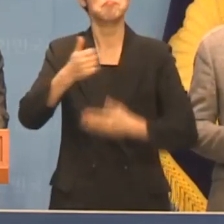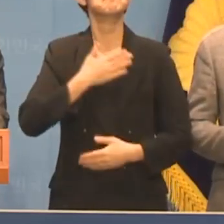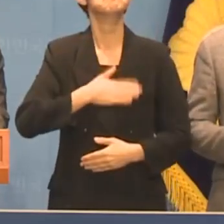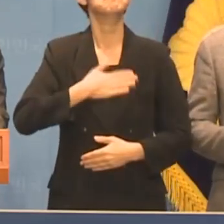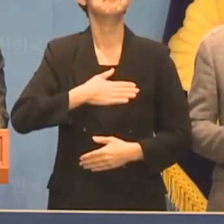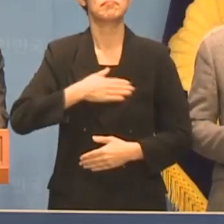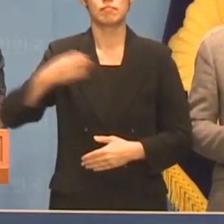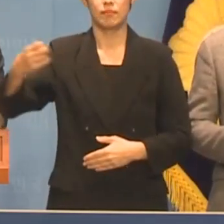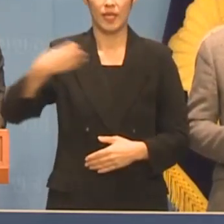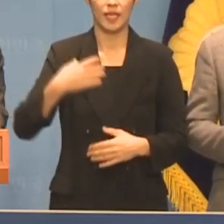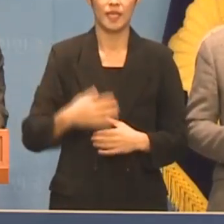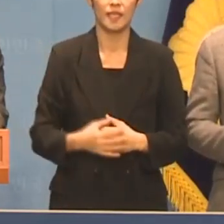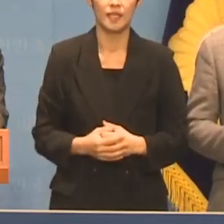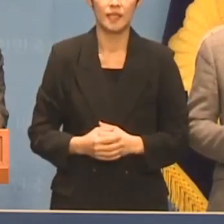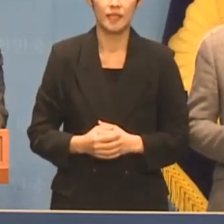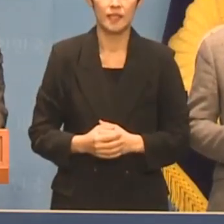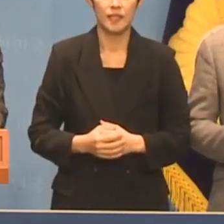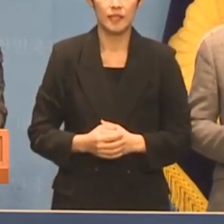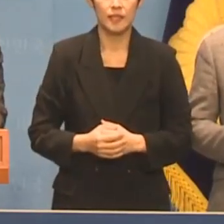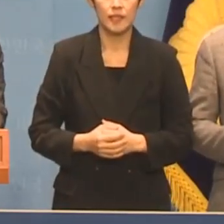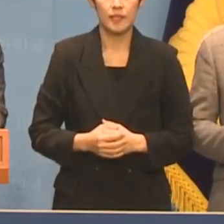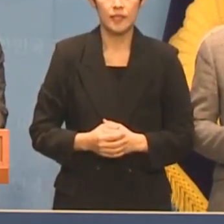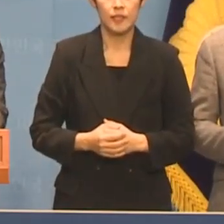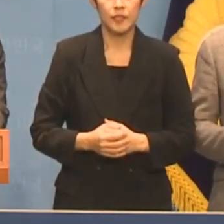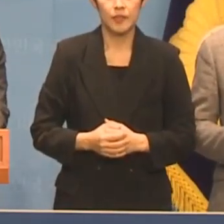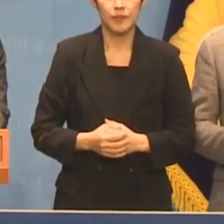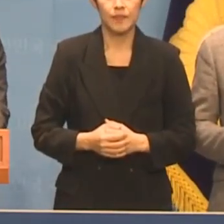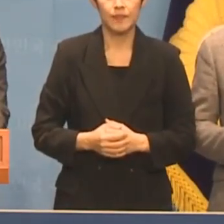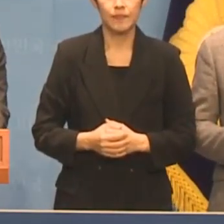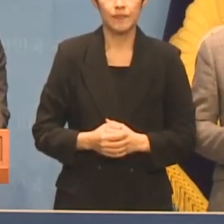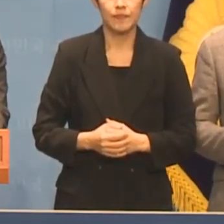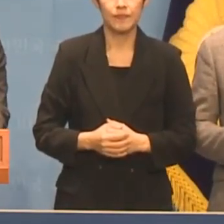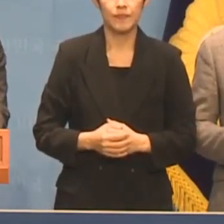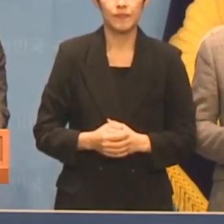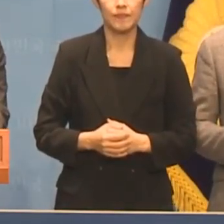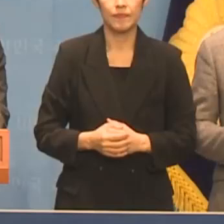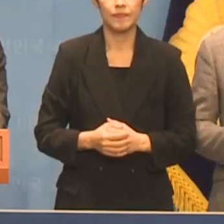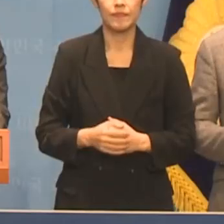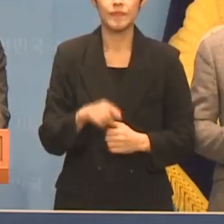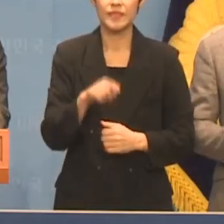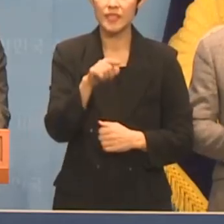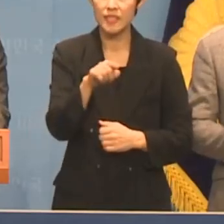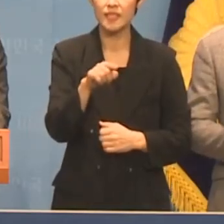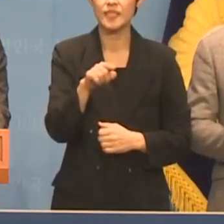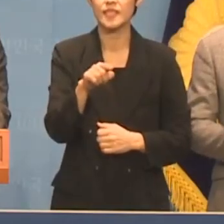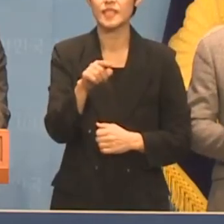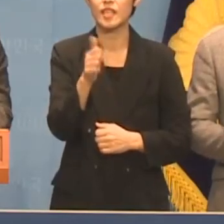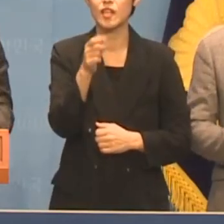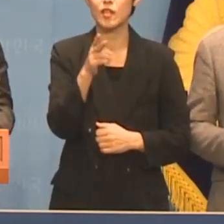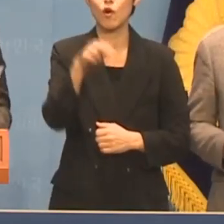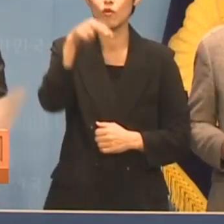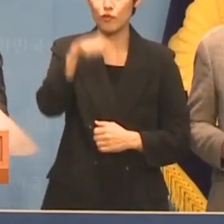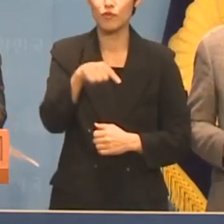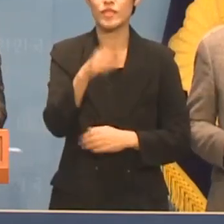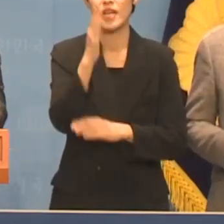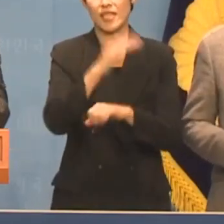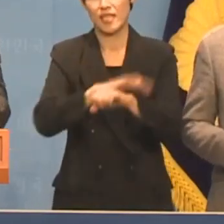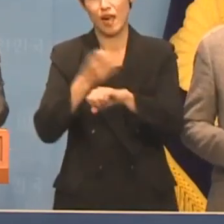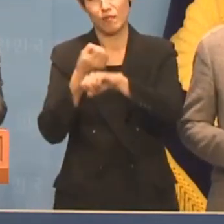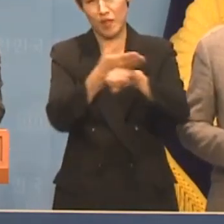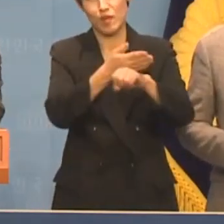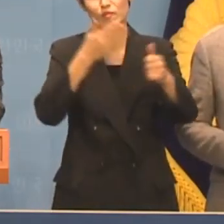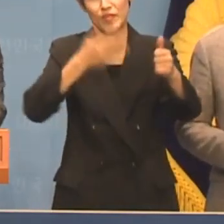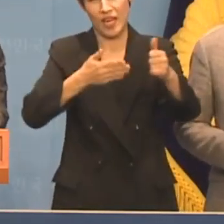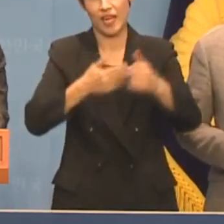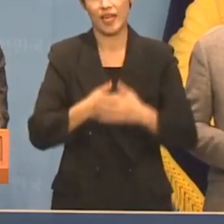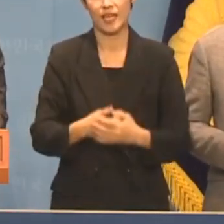나가겠다고 한다고 하며 내보내고 형수한테 이야기 좀 잘 해주라 카대